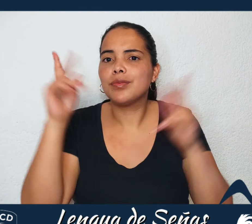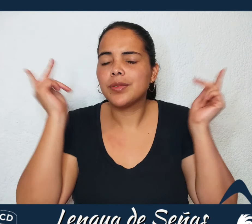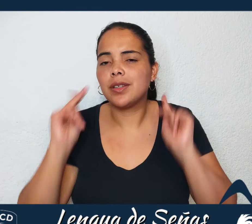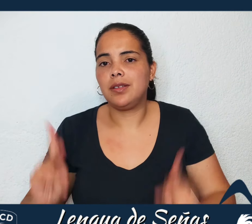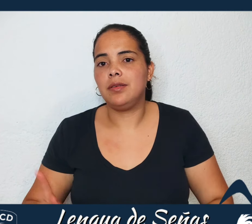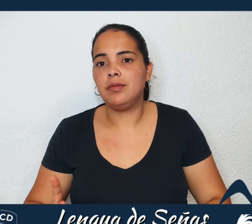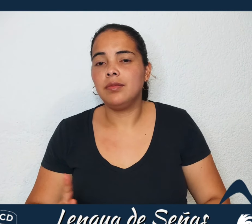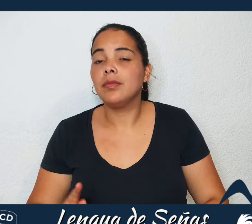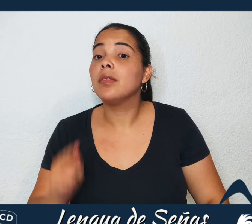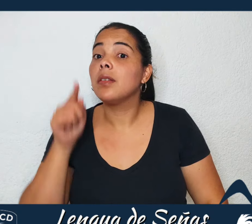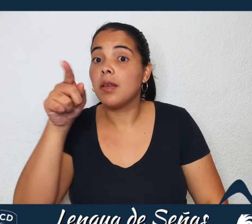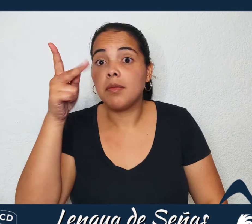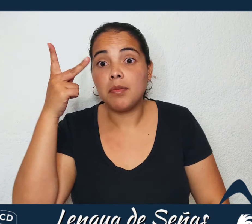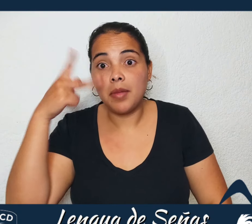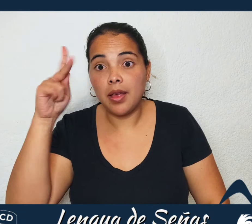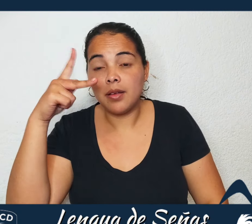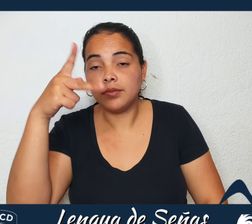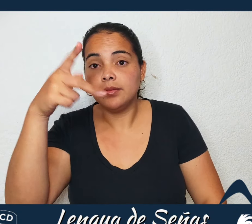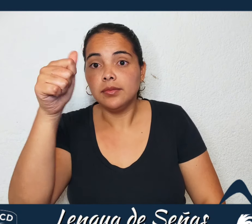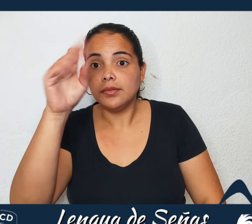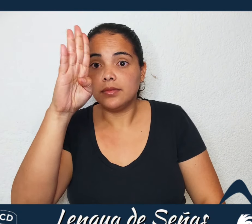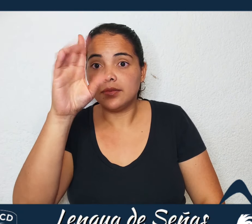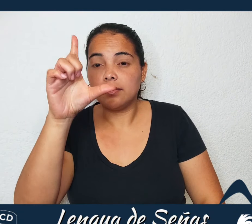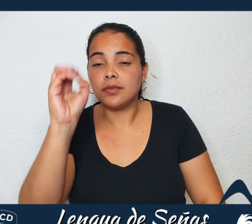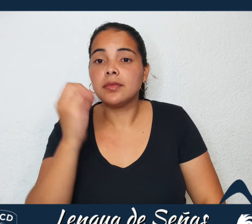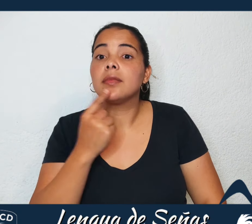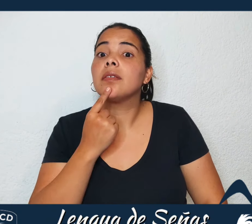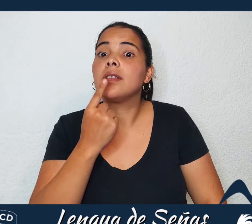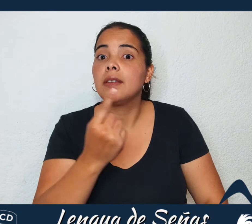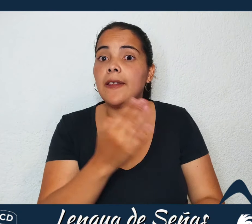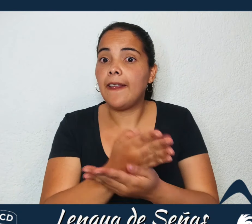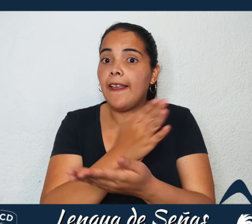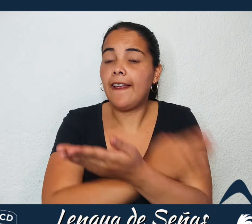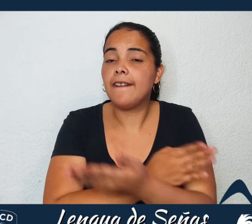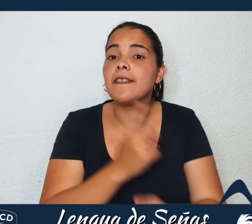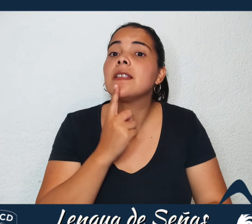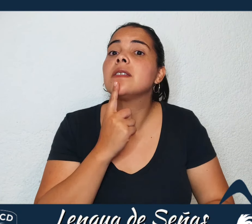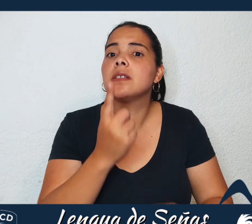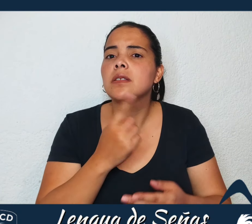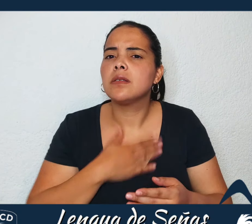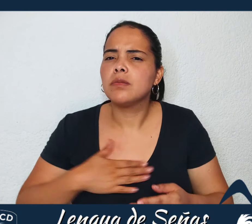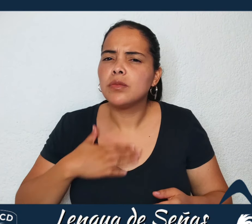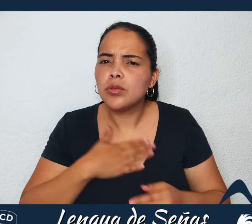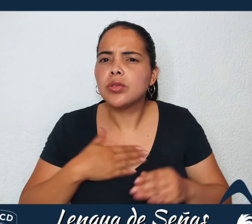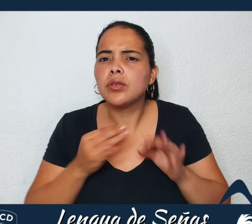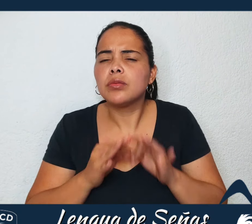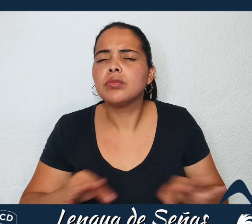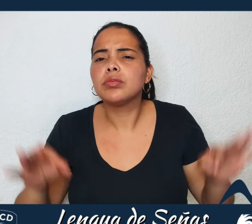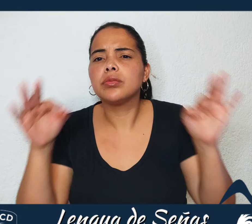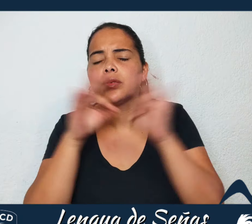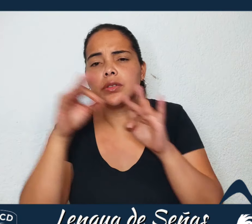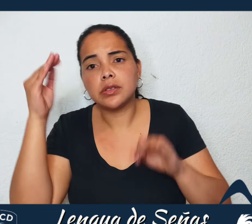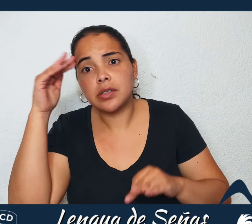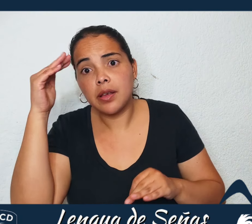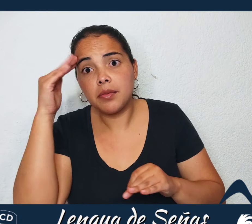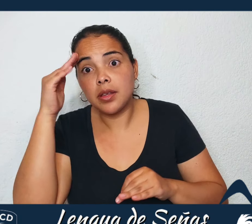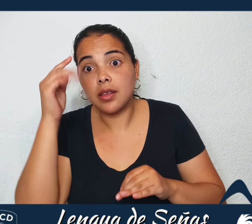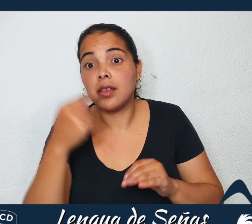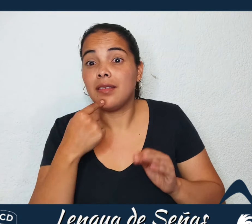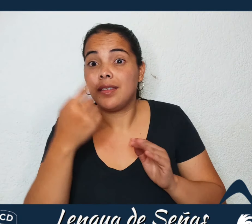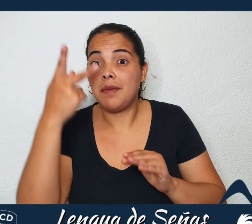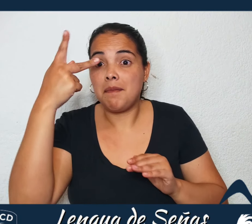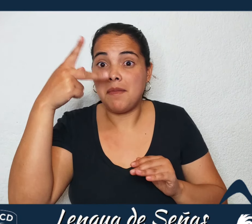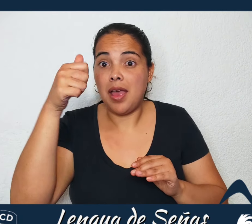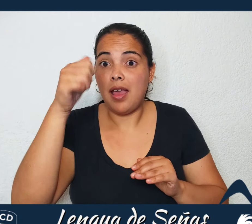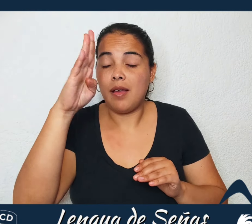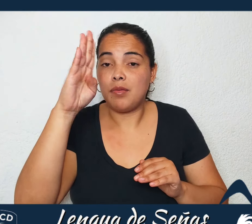pecados. Entonces Pablo le estaba diciendo, antes de yo hablarles de la resurrección, déjenme recordarles que el mensaje que